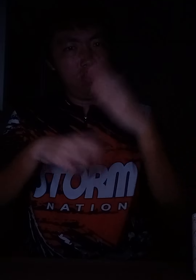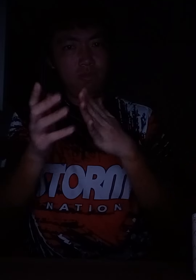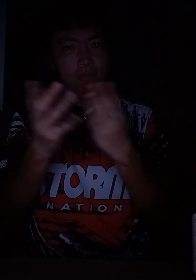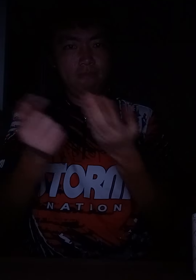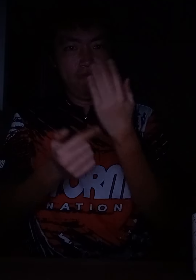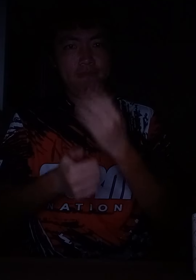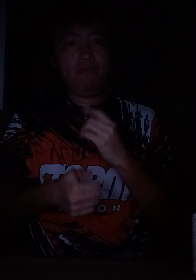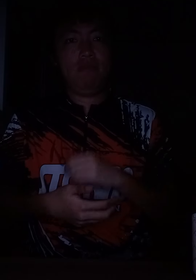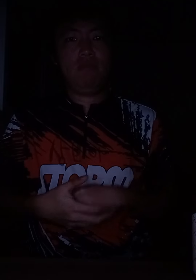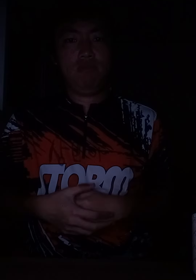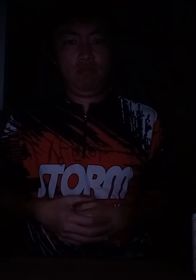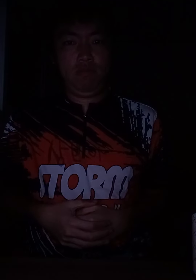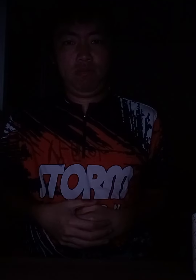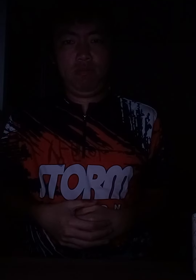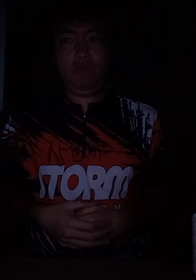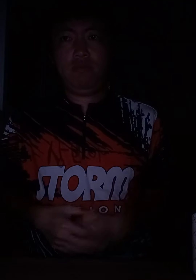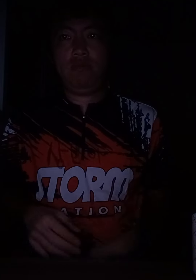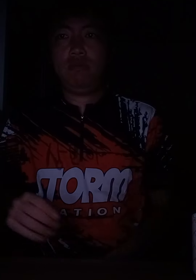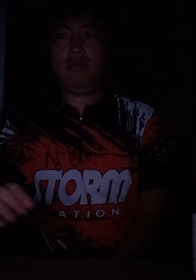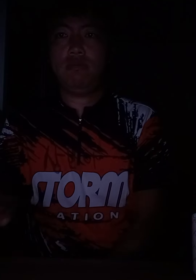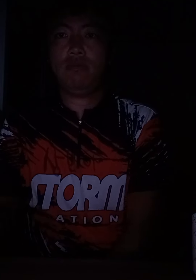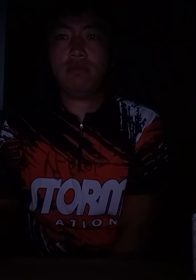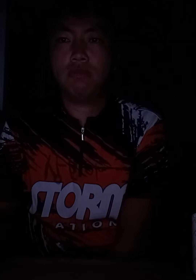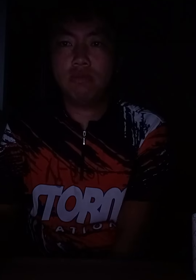예정입니다. YTN 구성입니다.